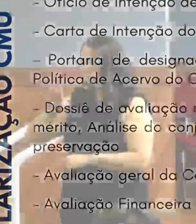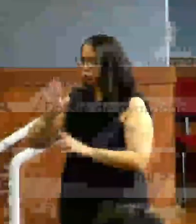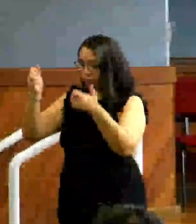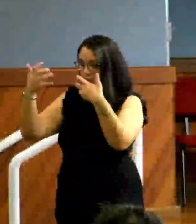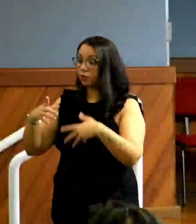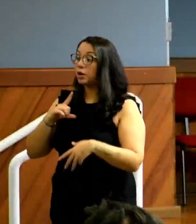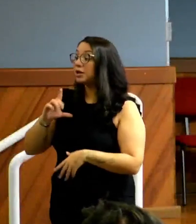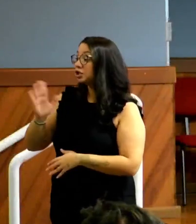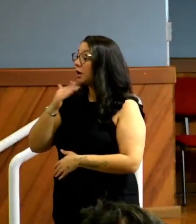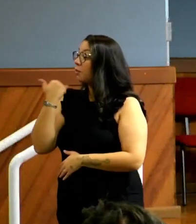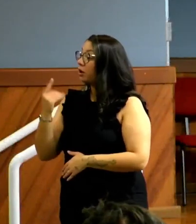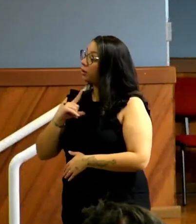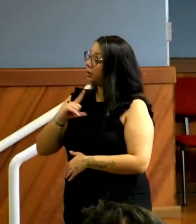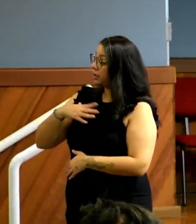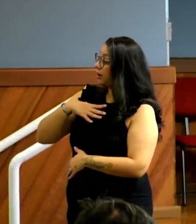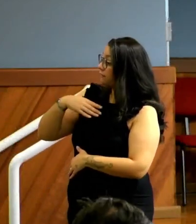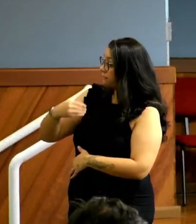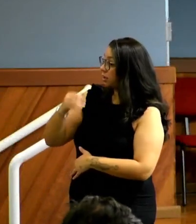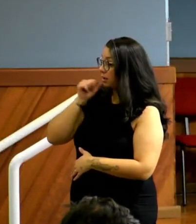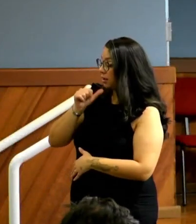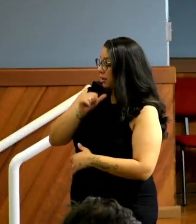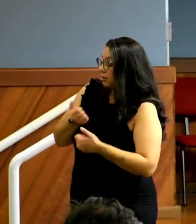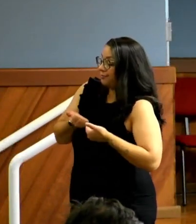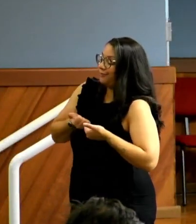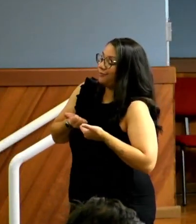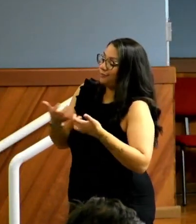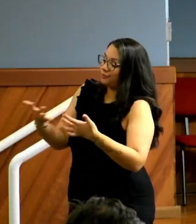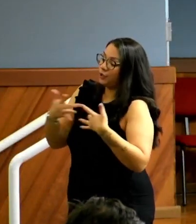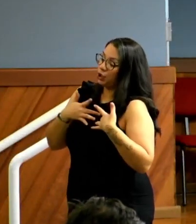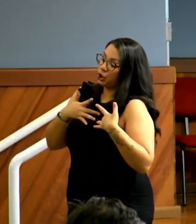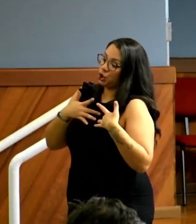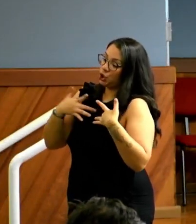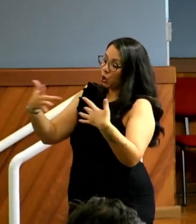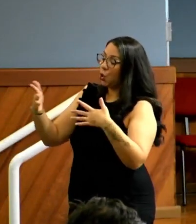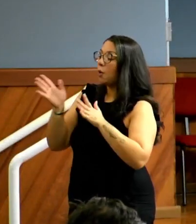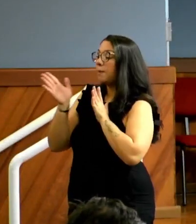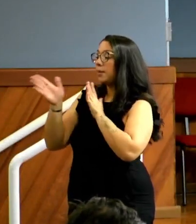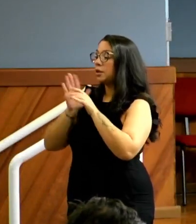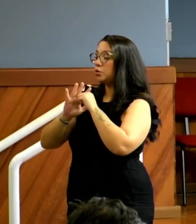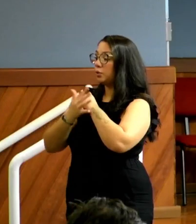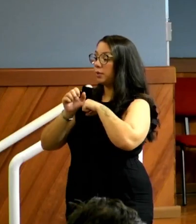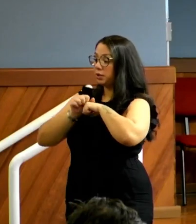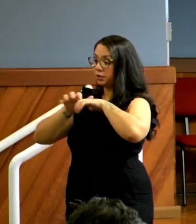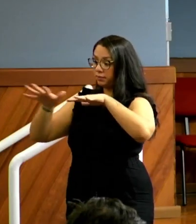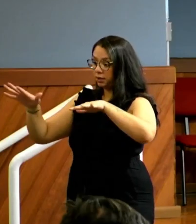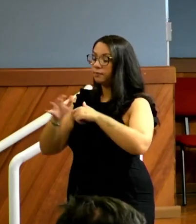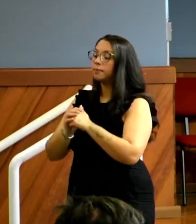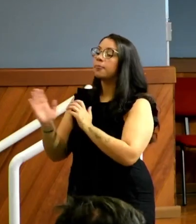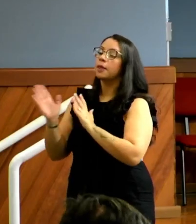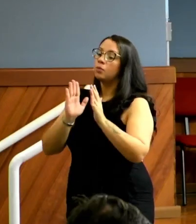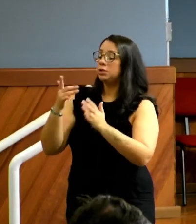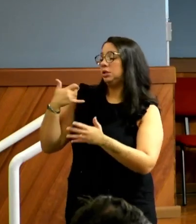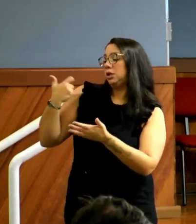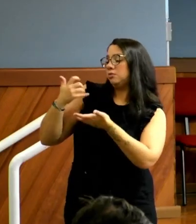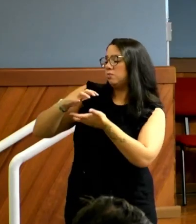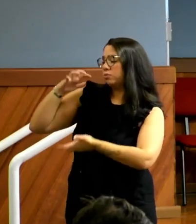a filha Maria Helena fez para nós essa doação. Só que a Maria Helena nos doou na pandemia. Depois ela passou, ela já era uma pessoa mais de idade,